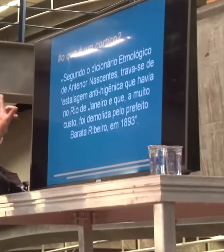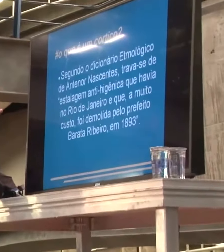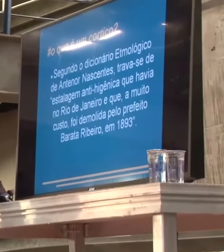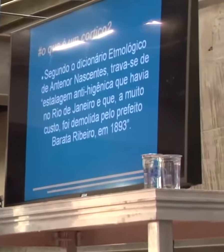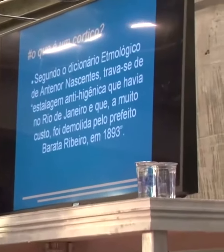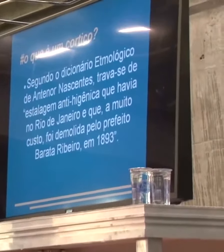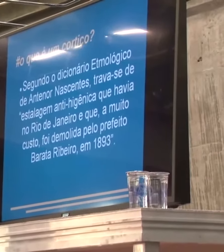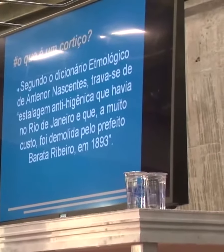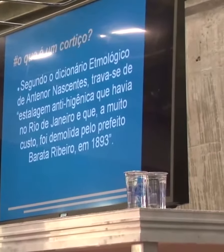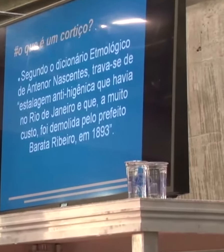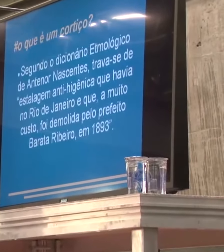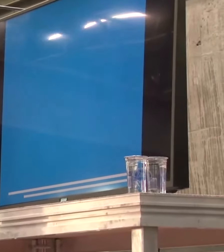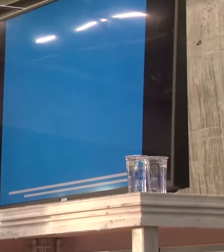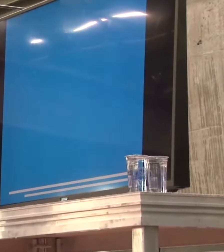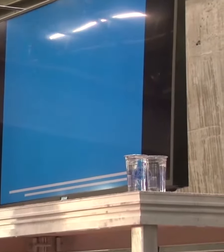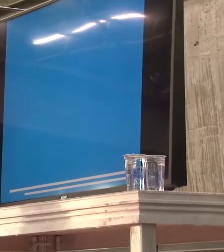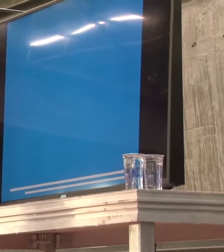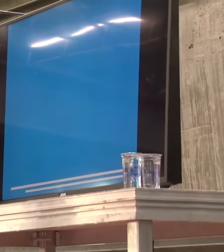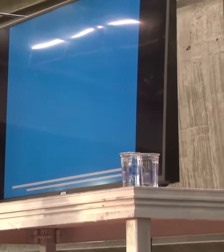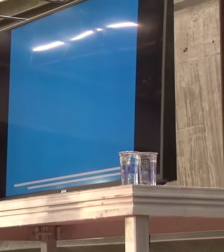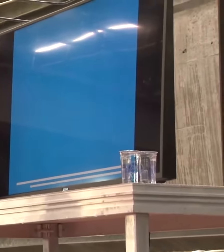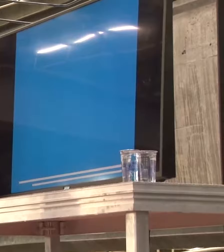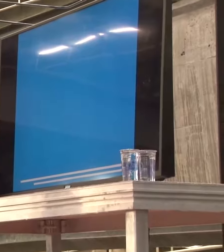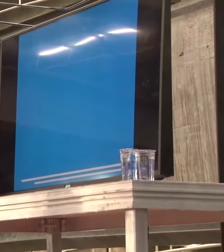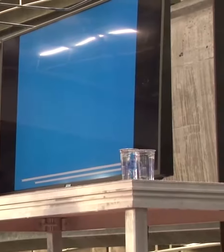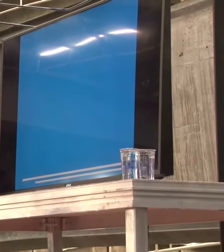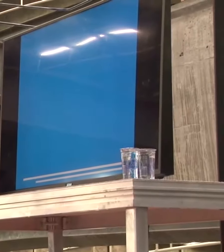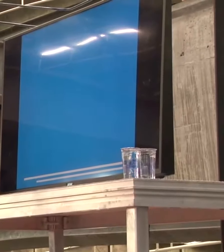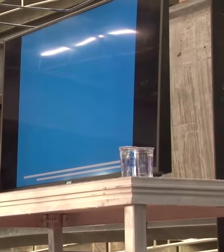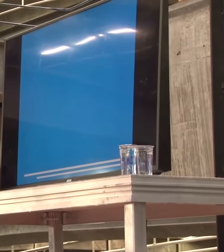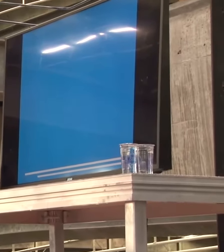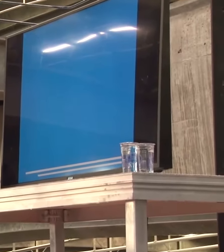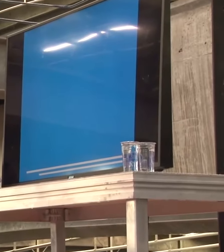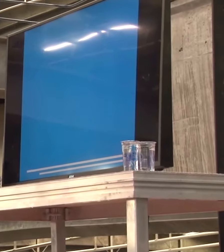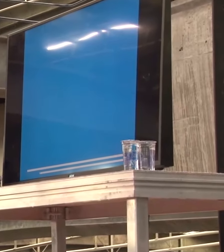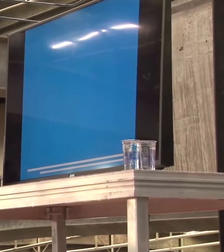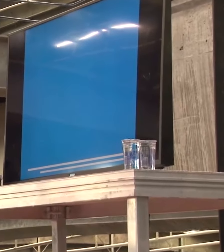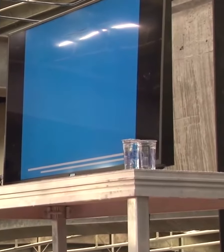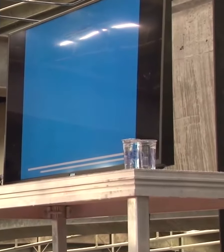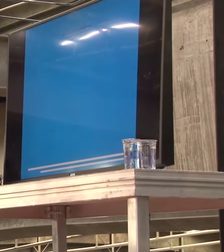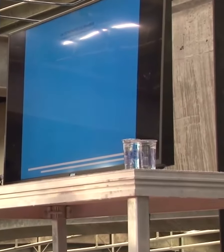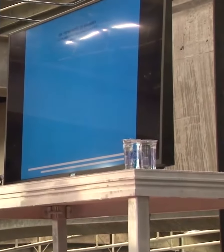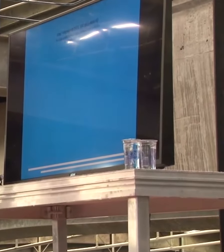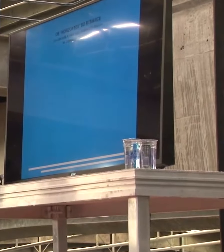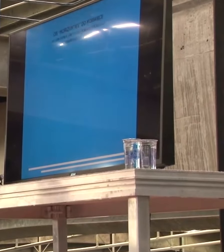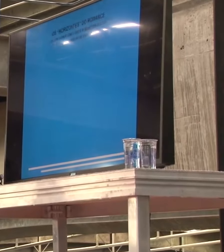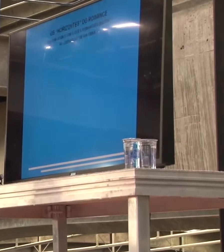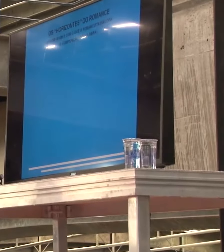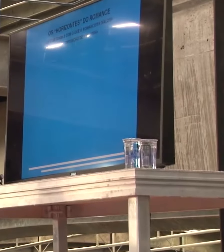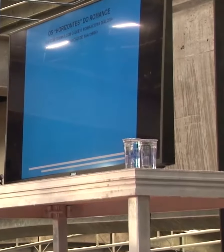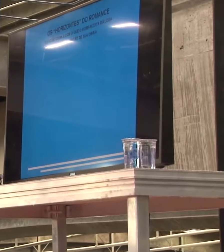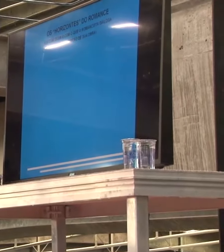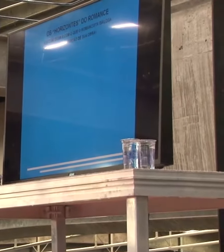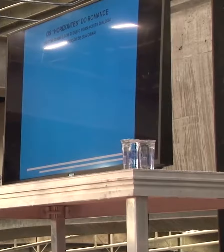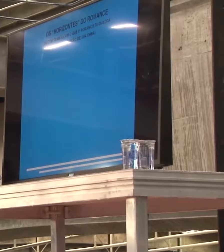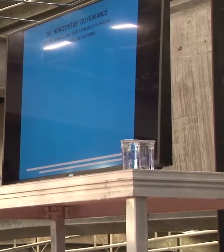na rede, tá bem? E não tem nada, que aconteceu? Vai em nome de Jesus. Ah, veio, pronto,